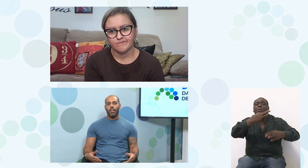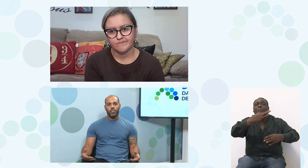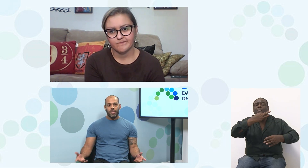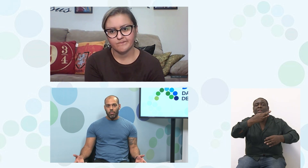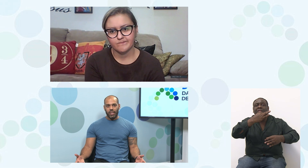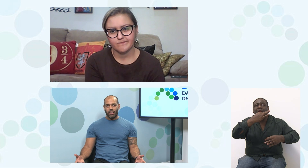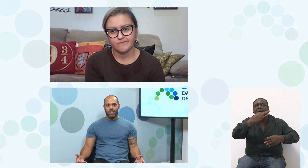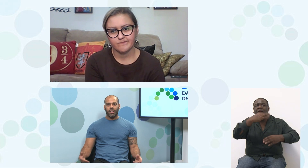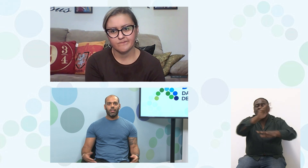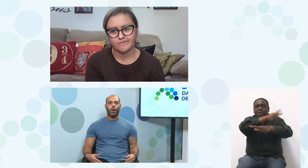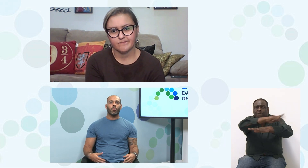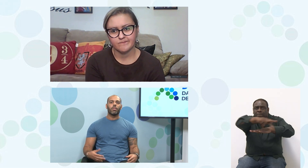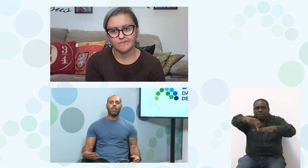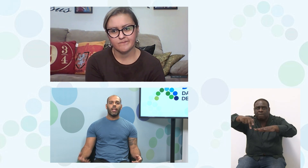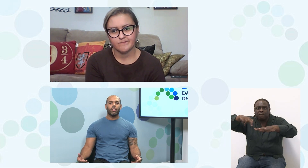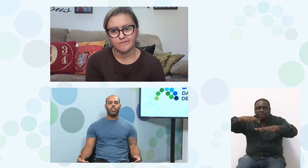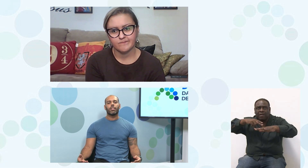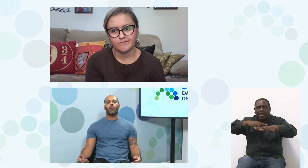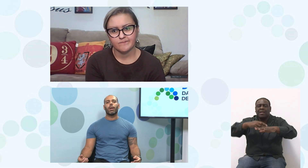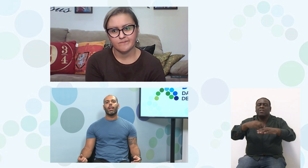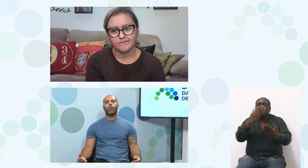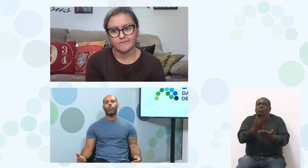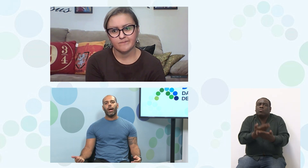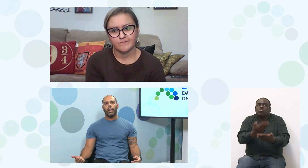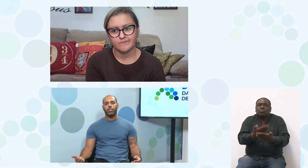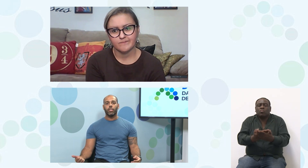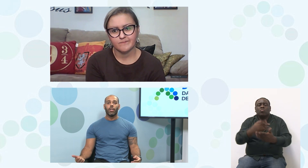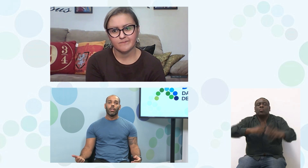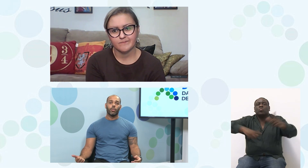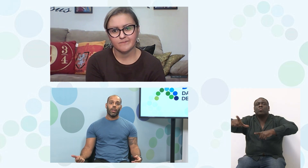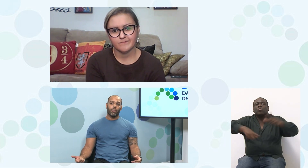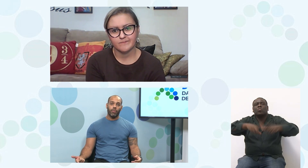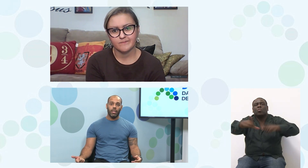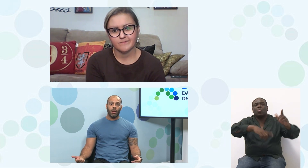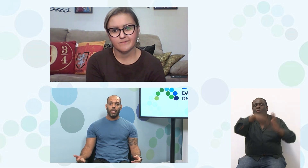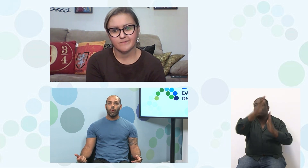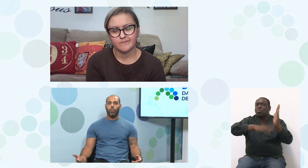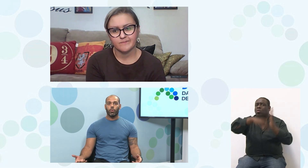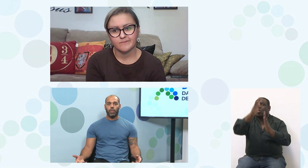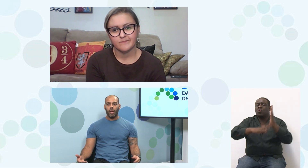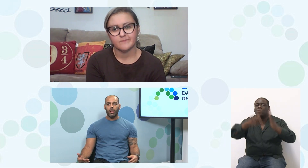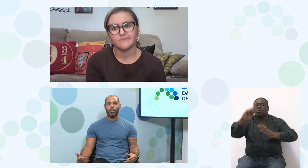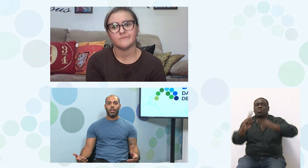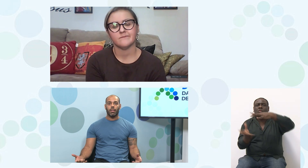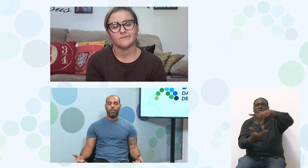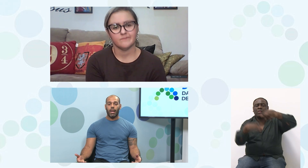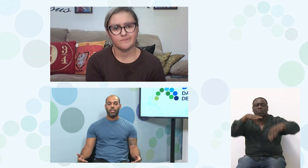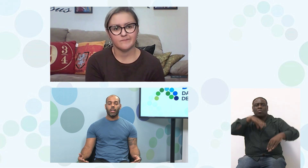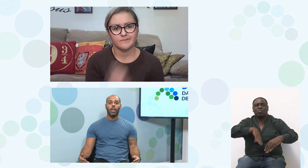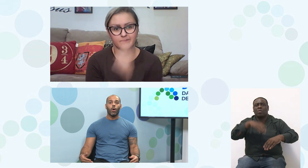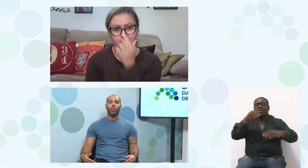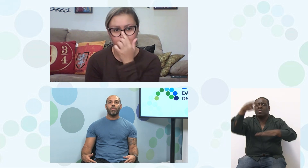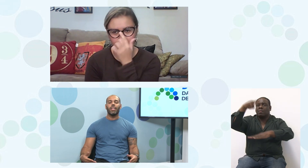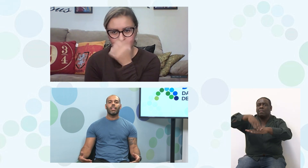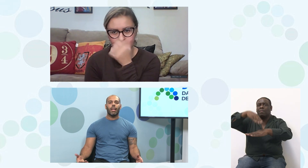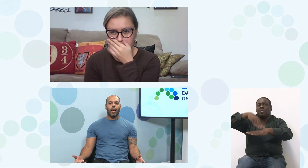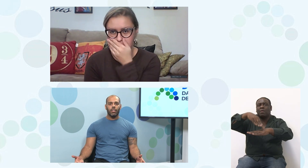várias disciplinas, né? Então a possibilidade de se trabalhar com arte, geografia, língua portuguesa, matemática, uma